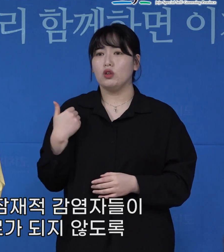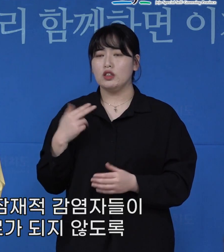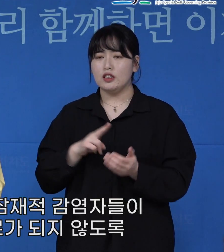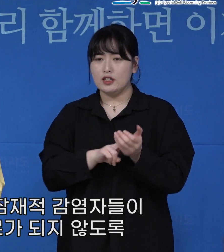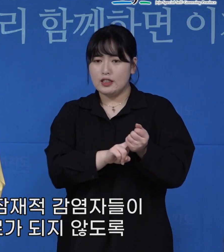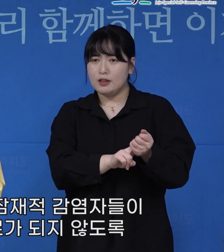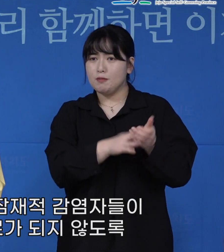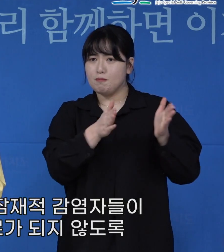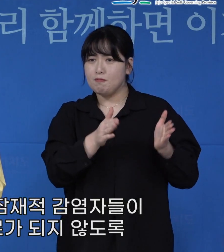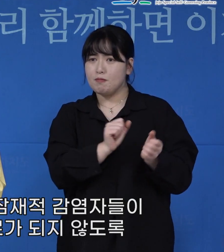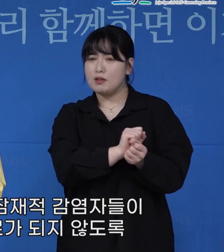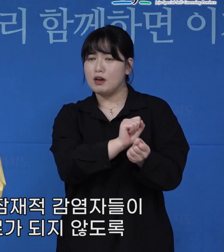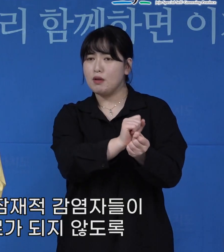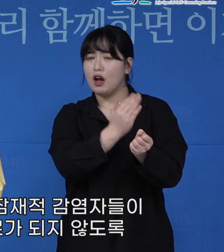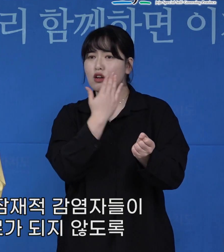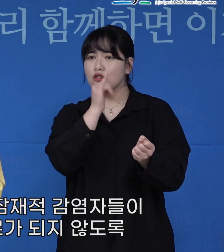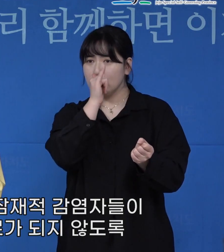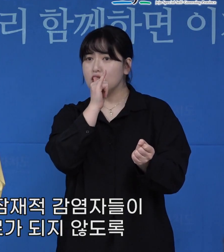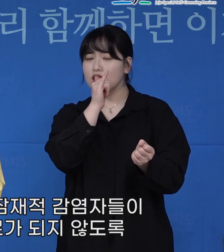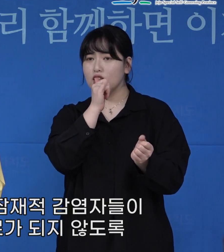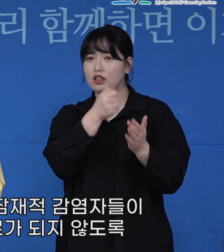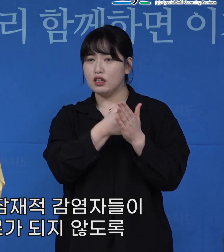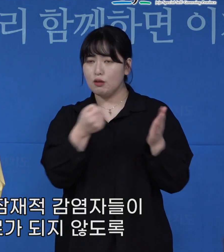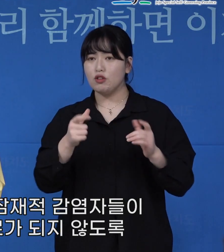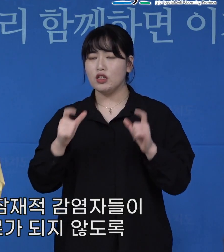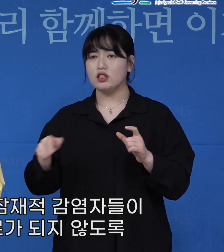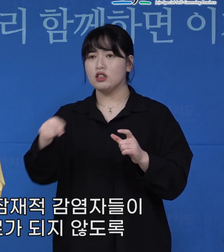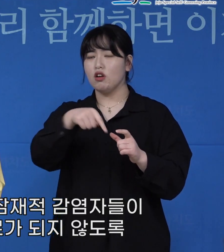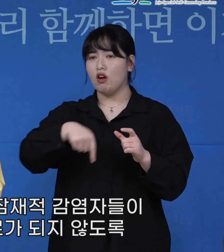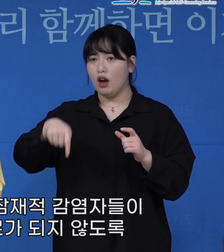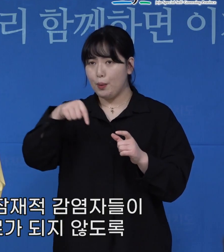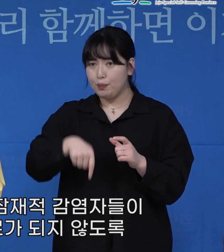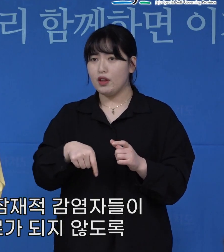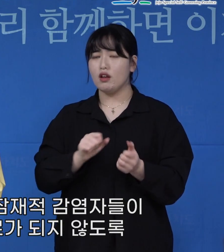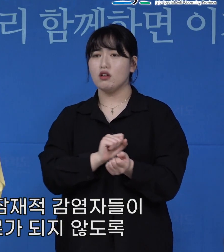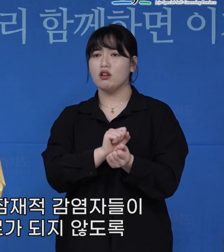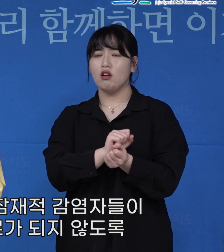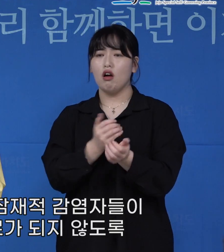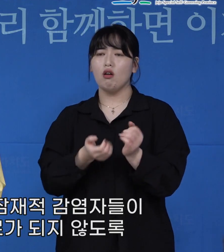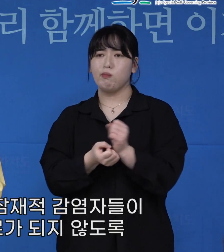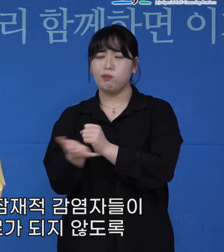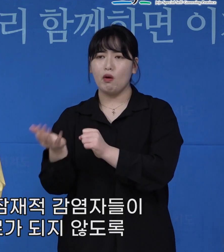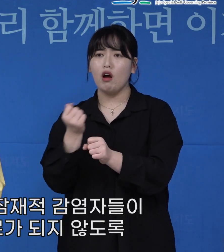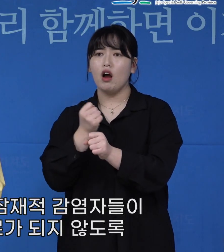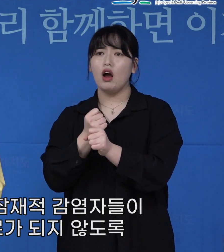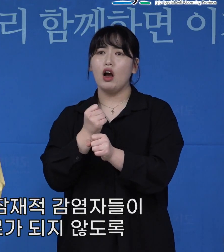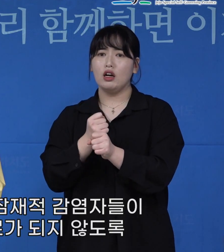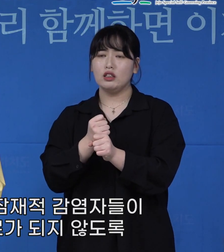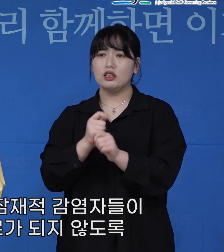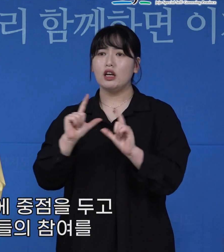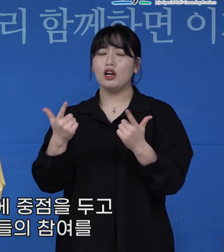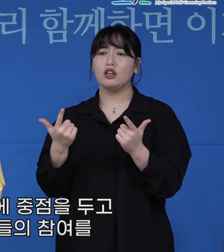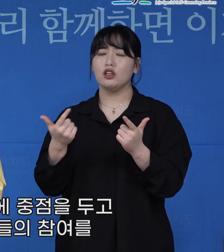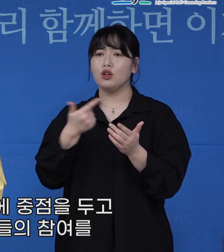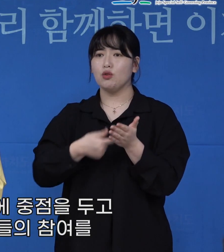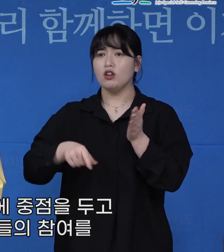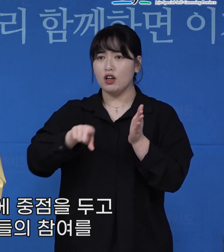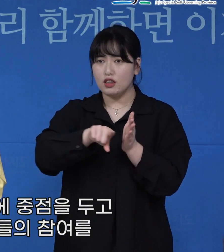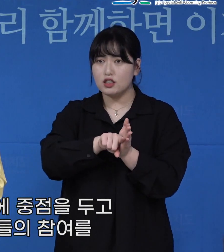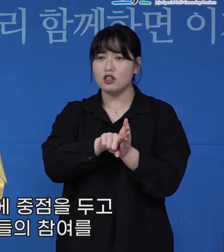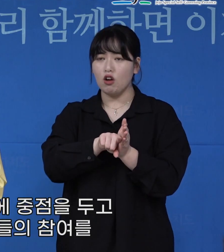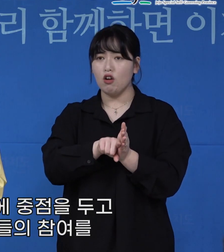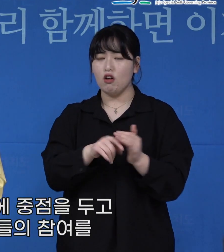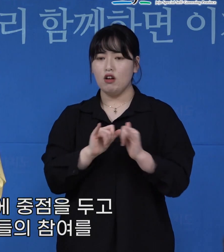잠재적 감염자들이 지역사회에 전파하는 통로가 되지 않도록 사회적